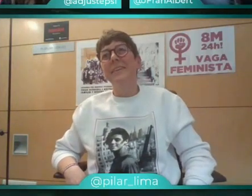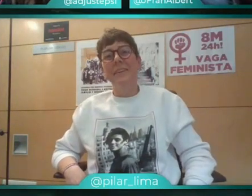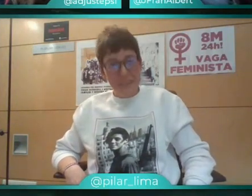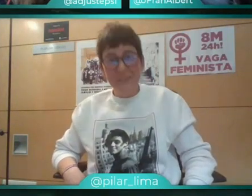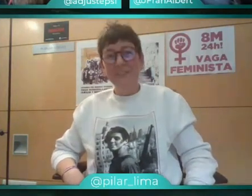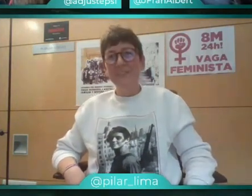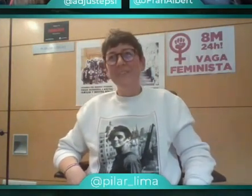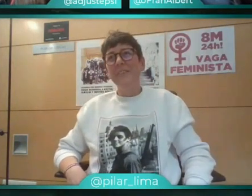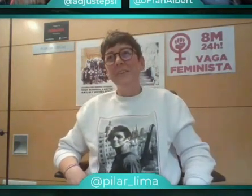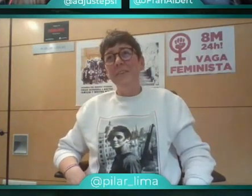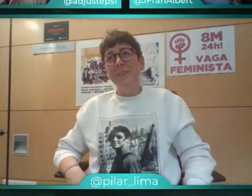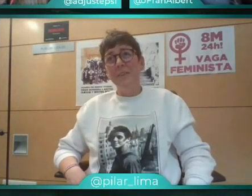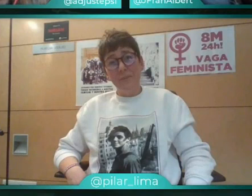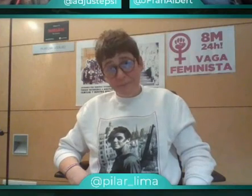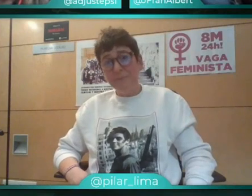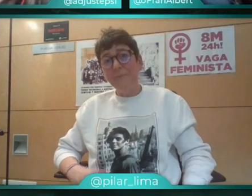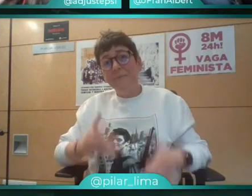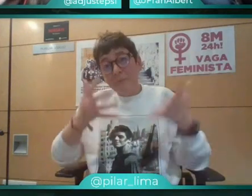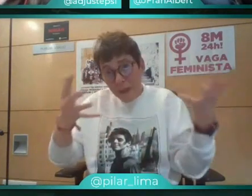auténtico placer haber tenido aquí